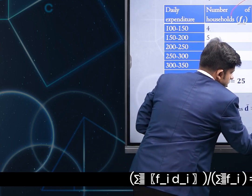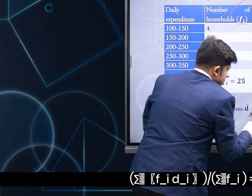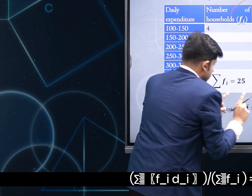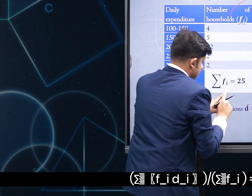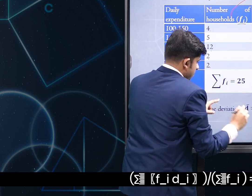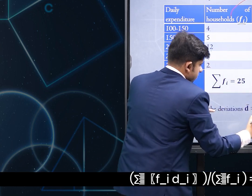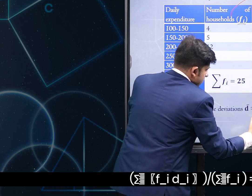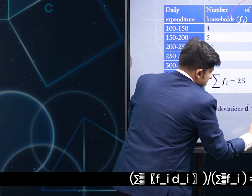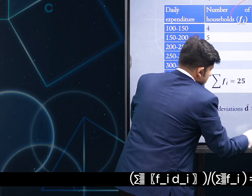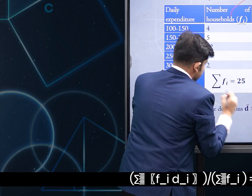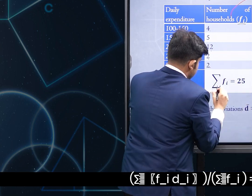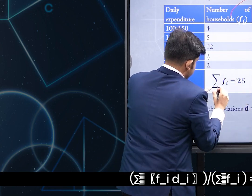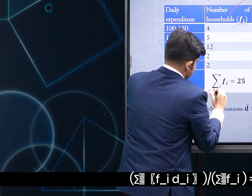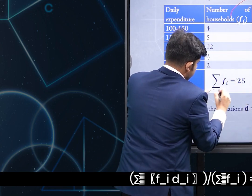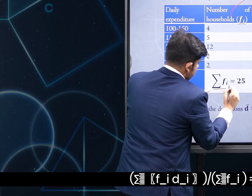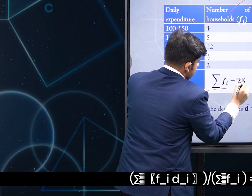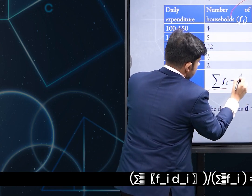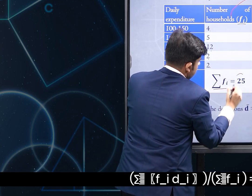பை 25